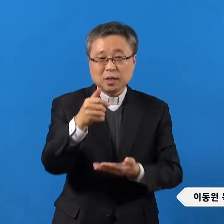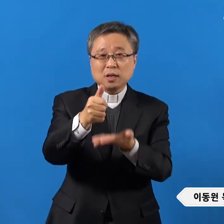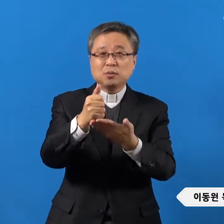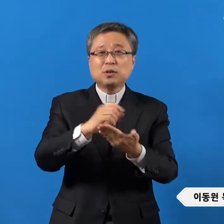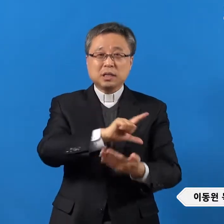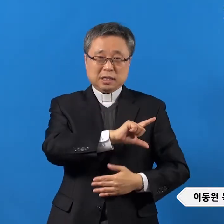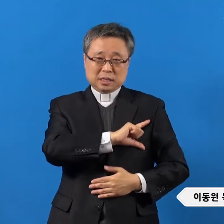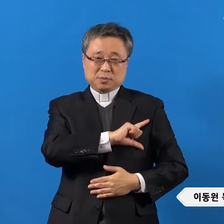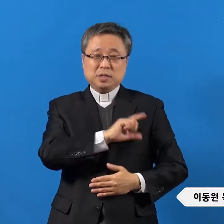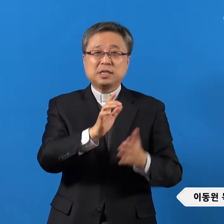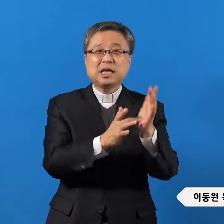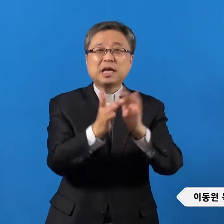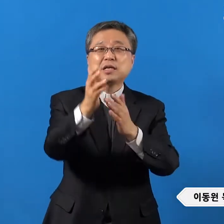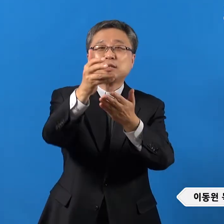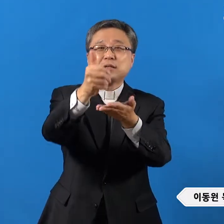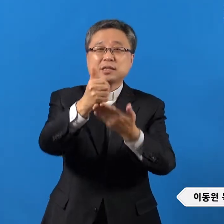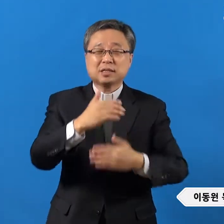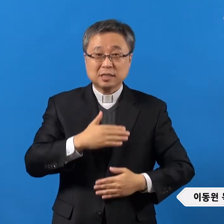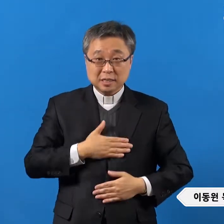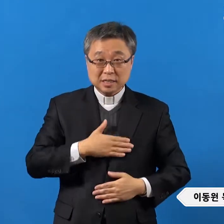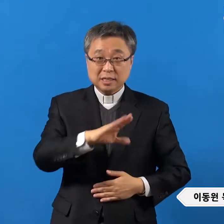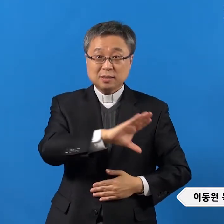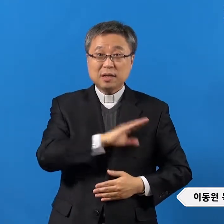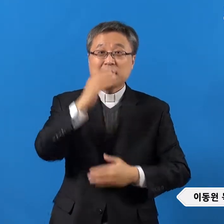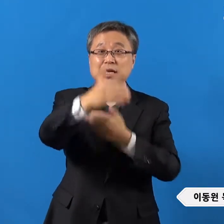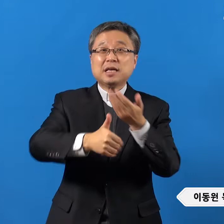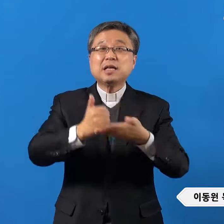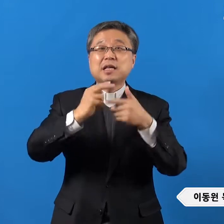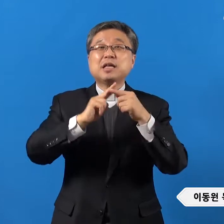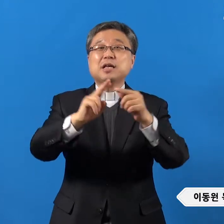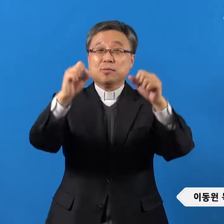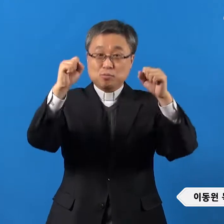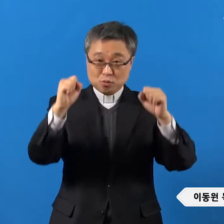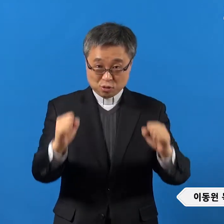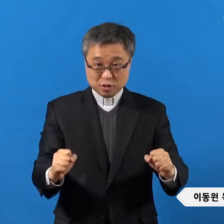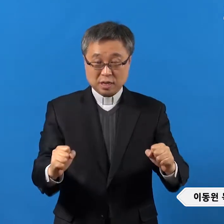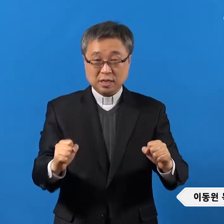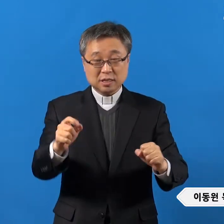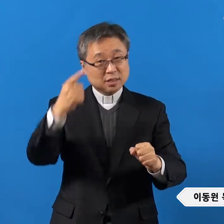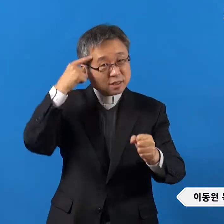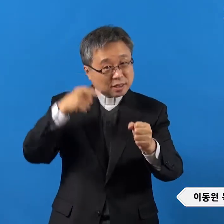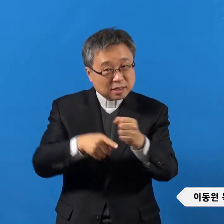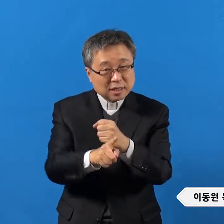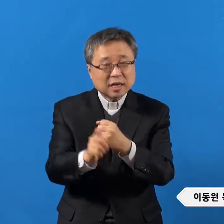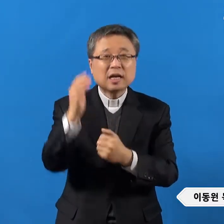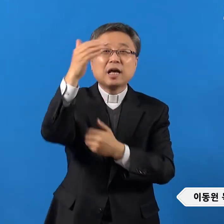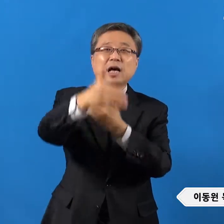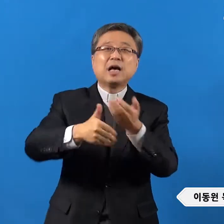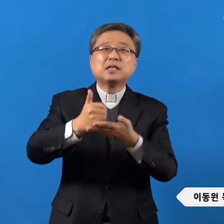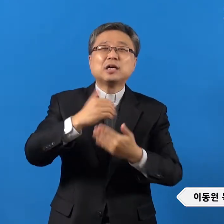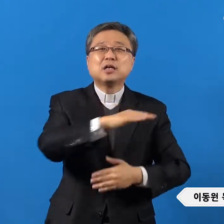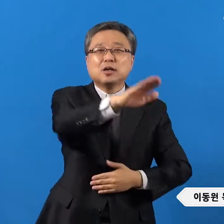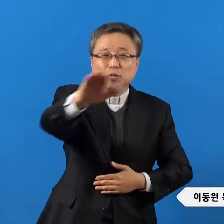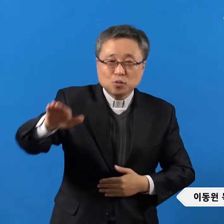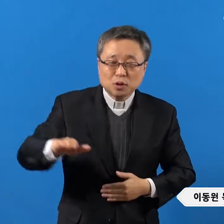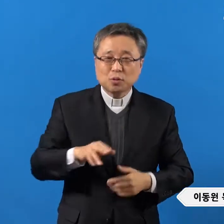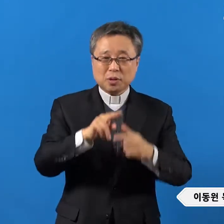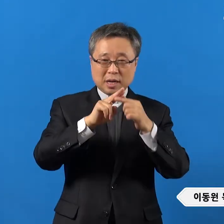예수, 그분의 별명은 임마누엘. 임마누엘의 뜻은 하나님이 우리와 함께